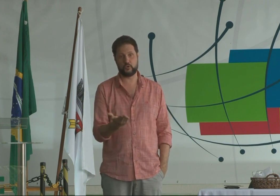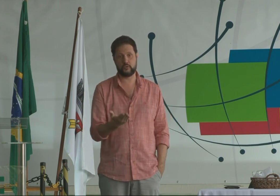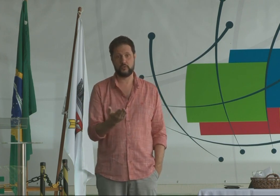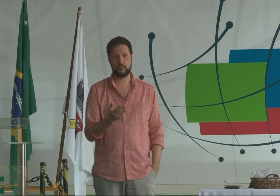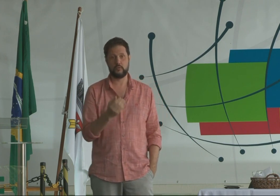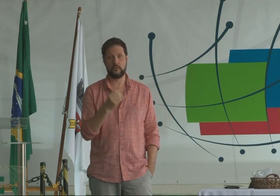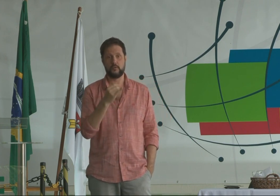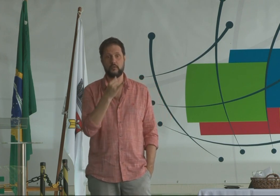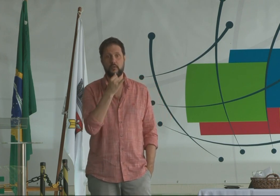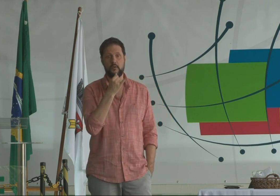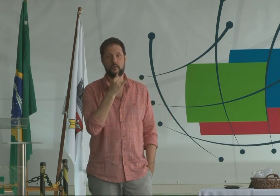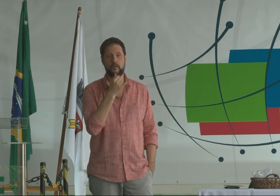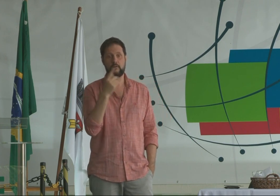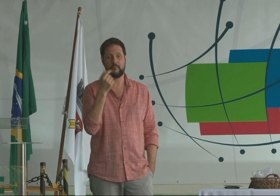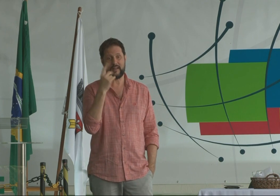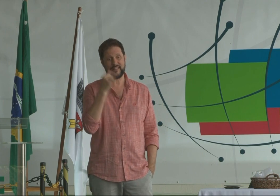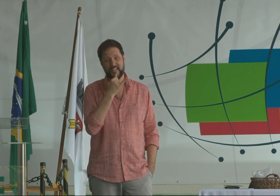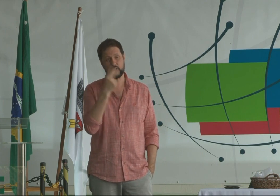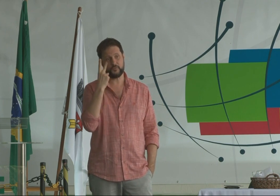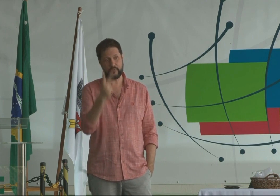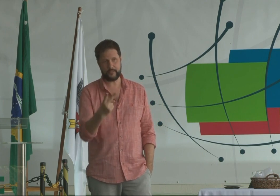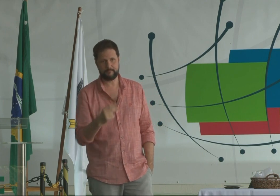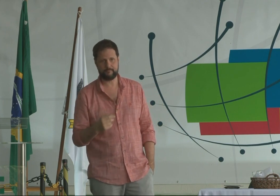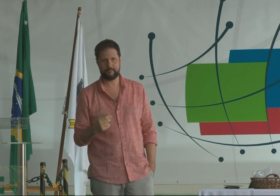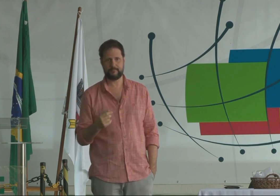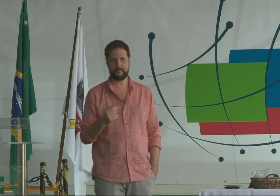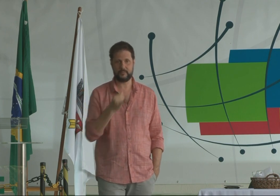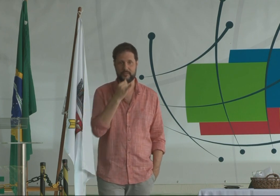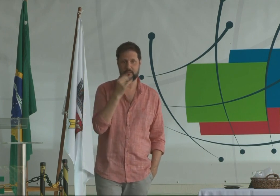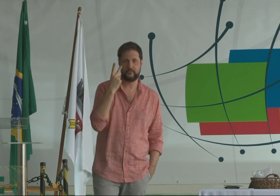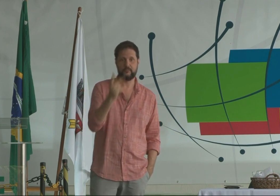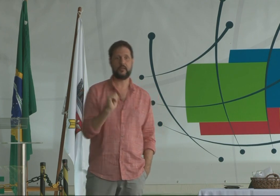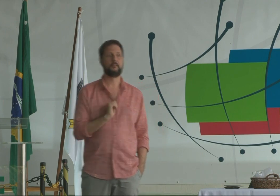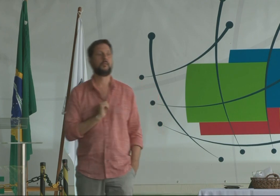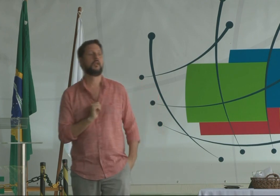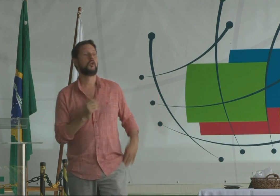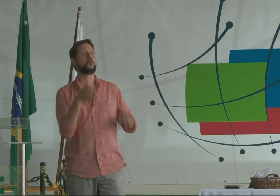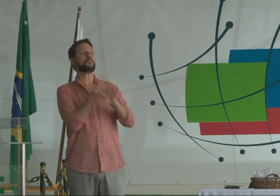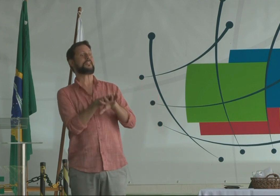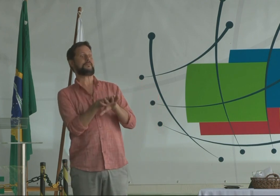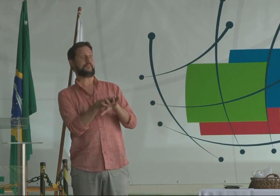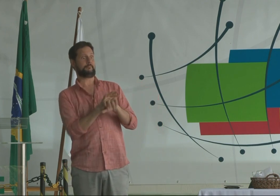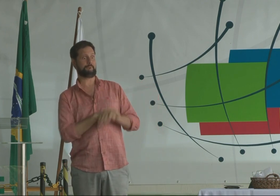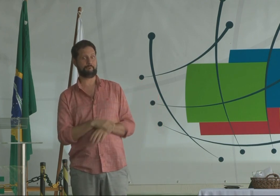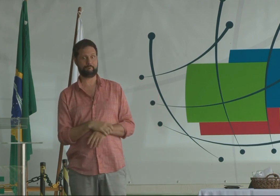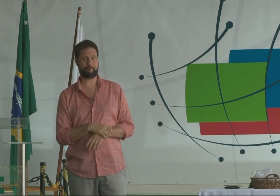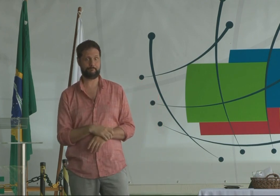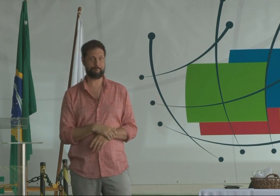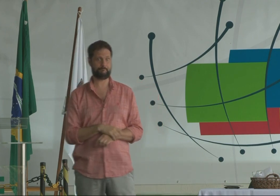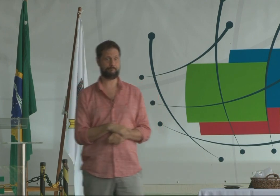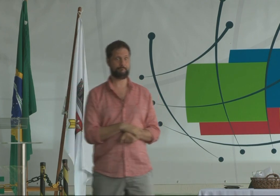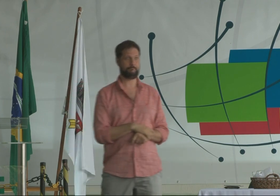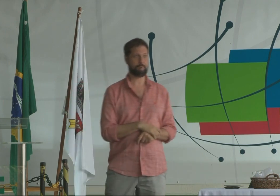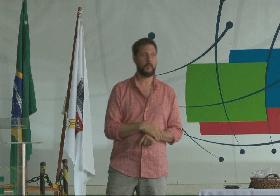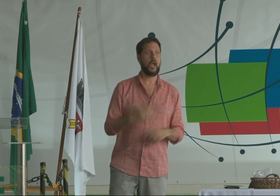Por exemplo, atualmente, é muito triste dizer sobre o termo de inclusão.